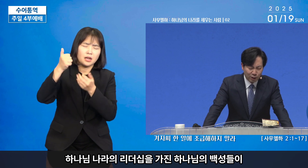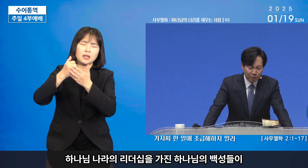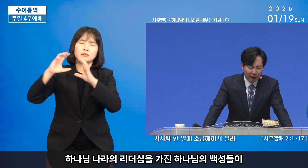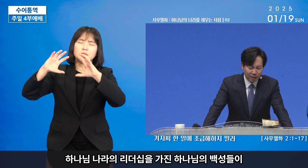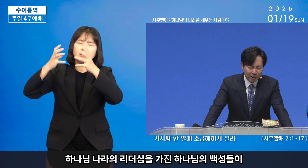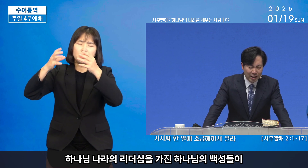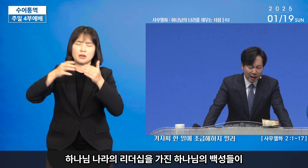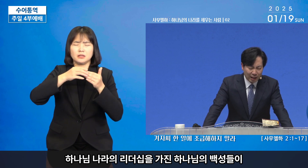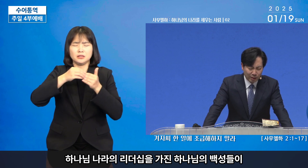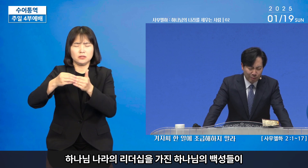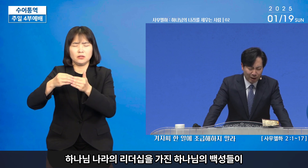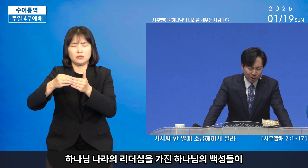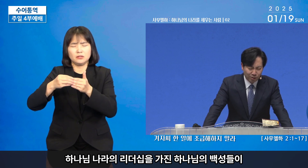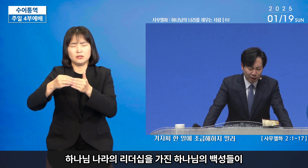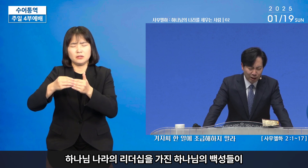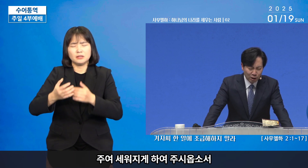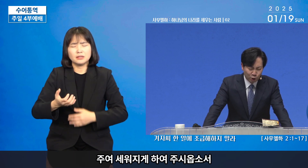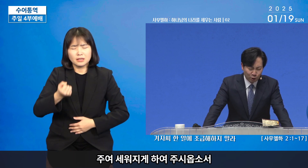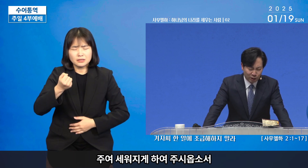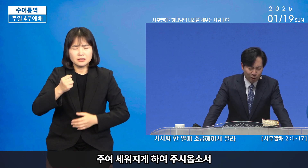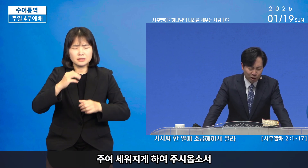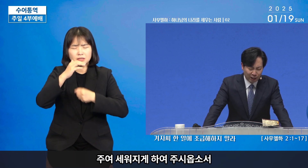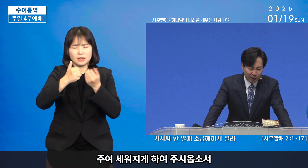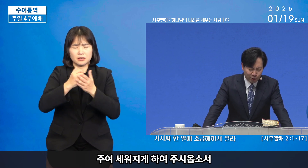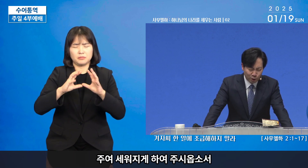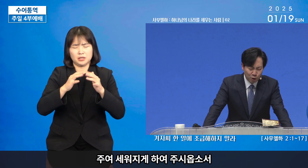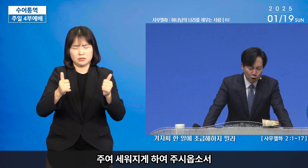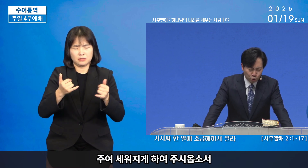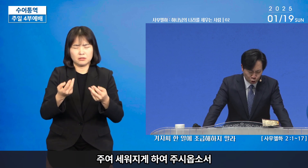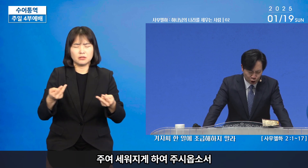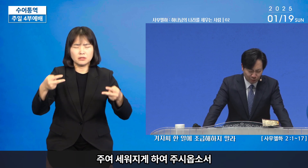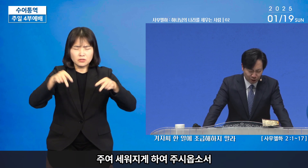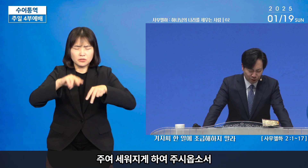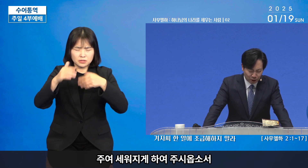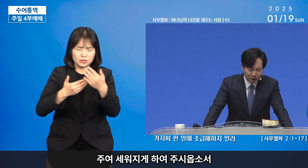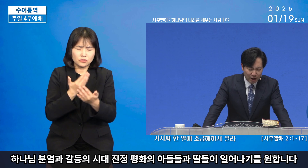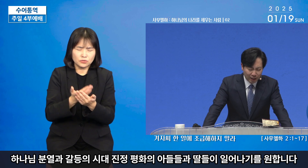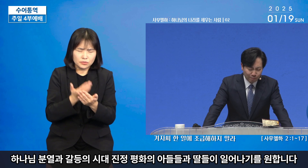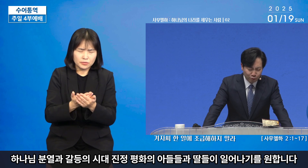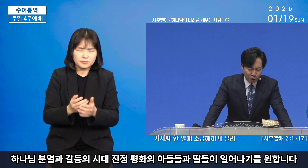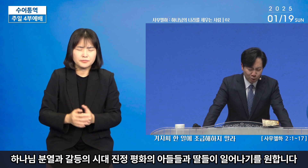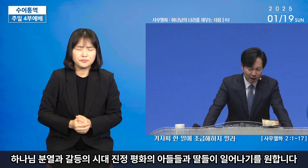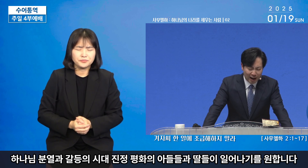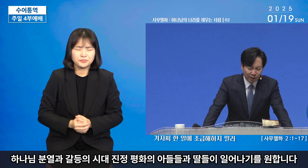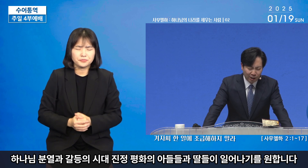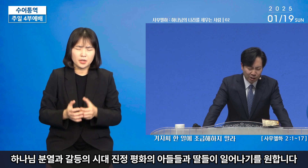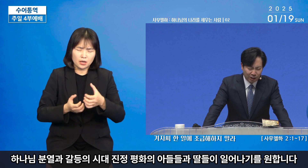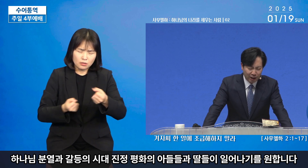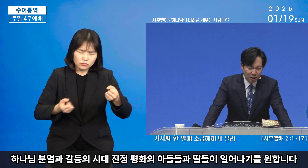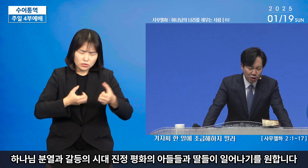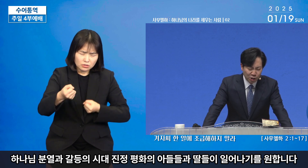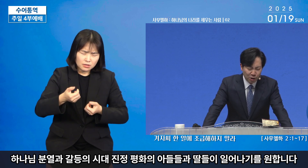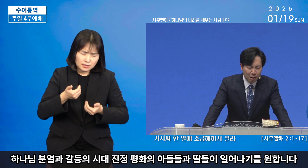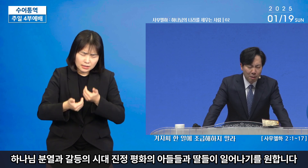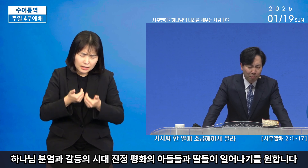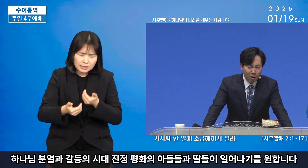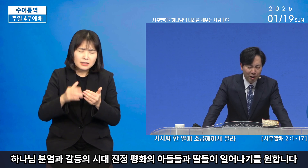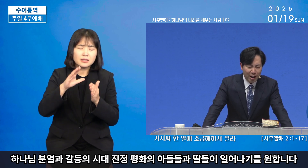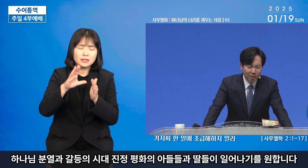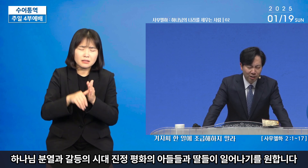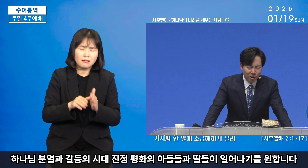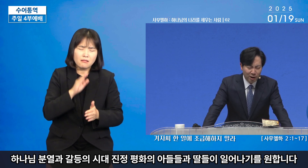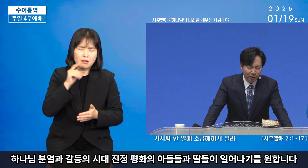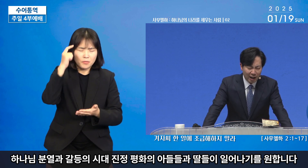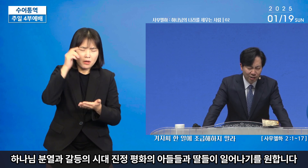나라의 리더십을 가진 하나님의 백성들이 주여 세워지게 하여 주시옵소서. 하나님, 분열과 갈등의 시대 진정